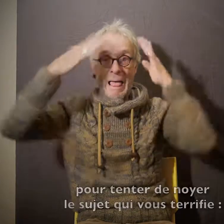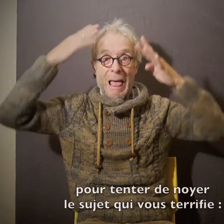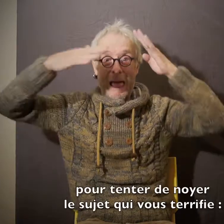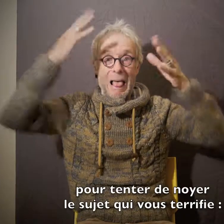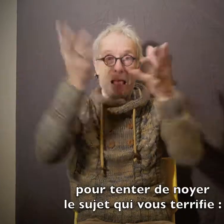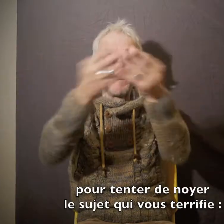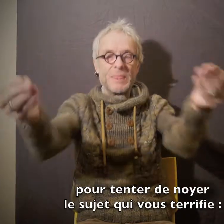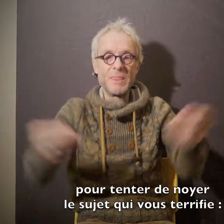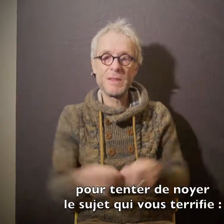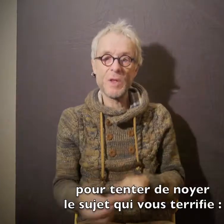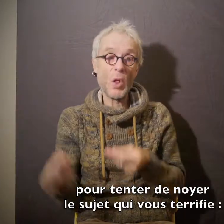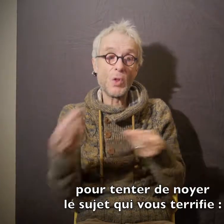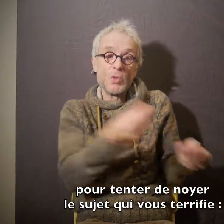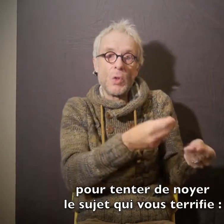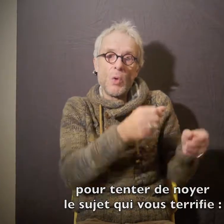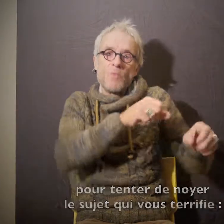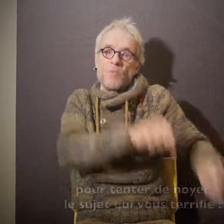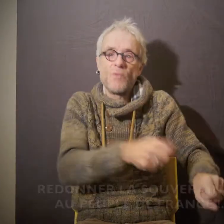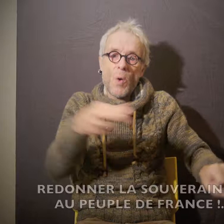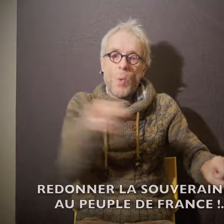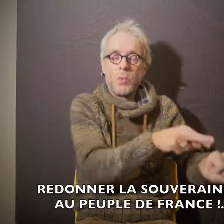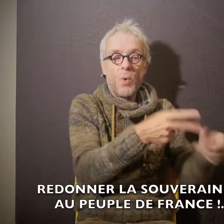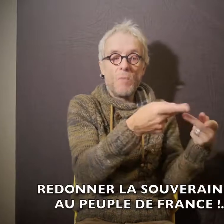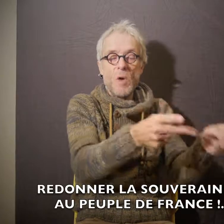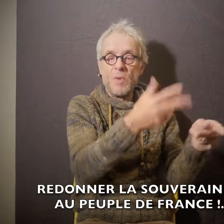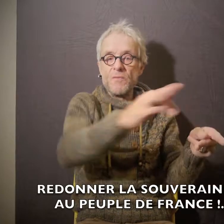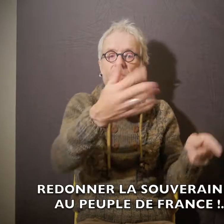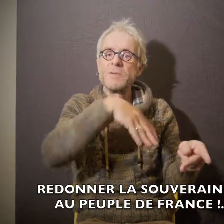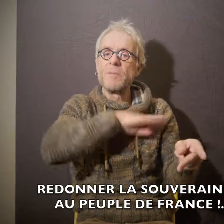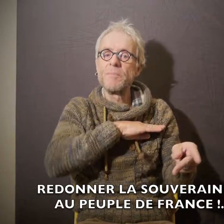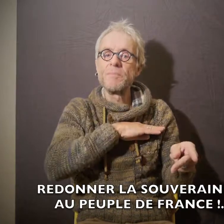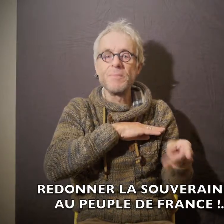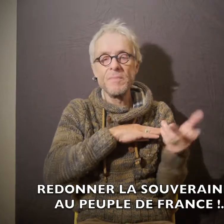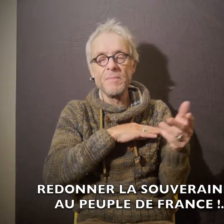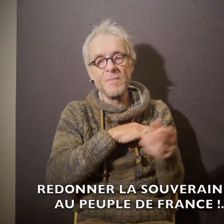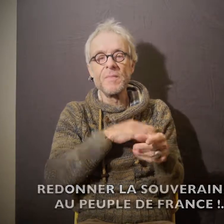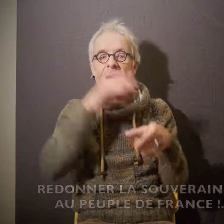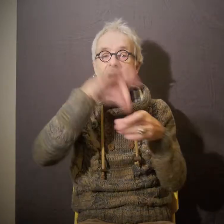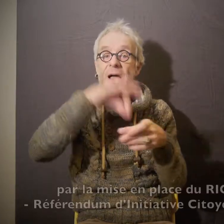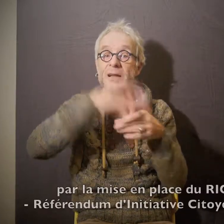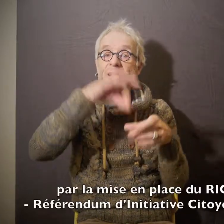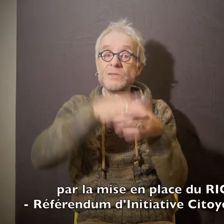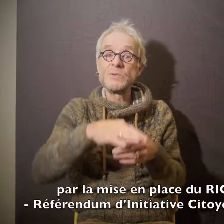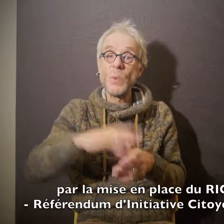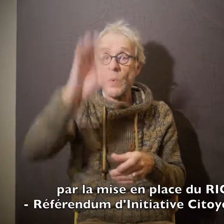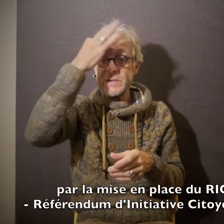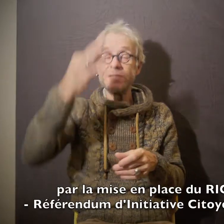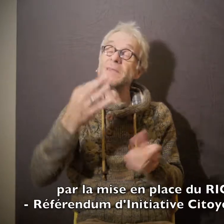tenter de noyer le sujet qui vous terrifie. Redonner la souveraineté au peuple de France par la mise en place du